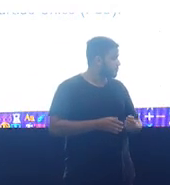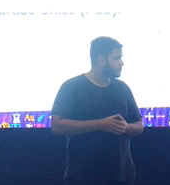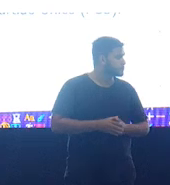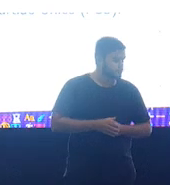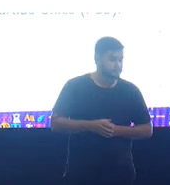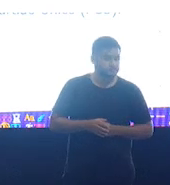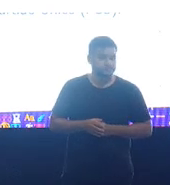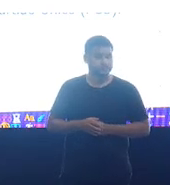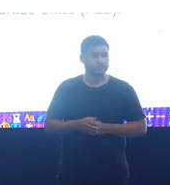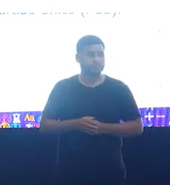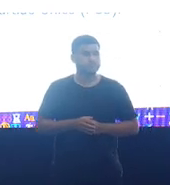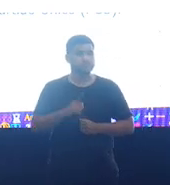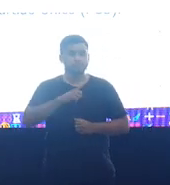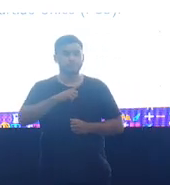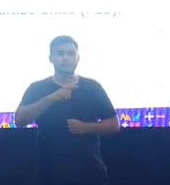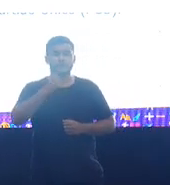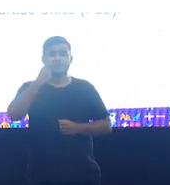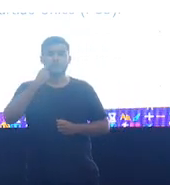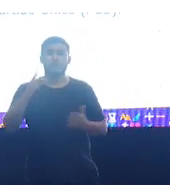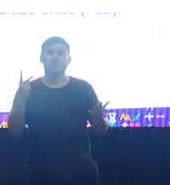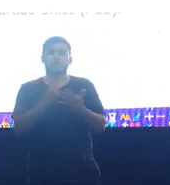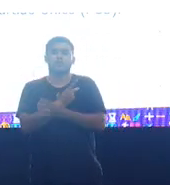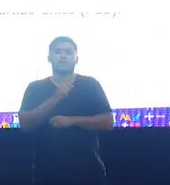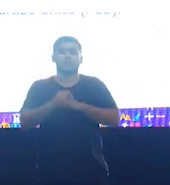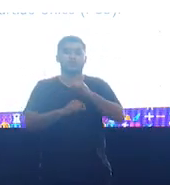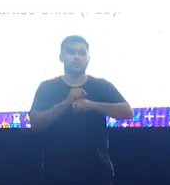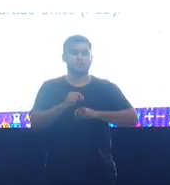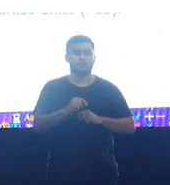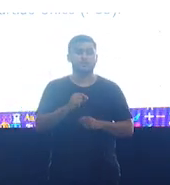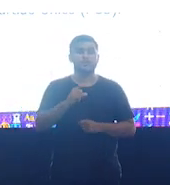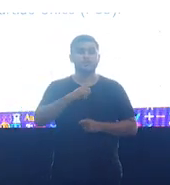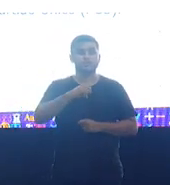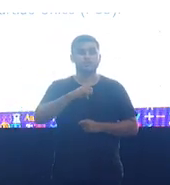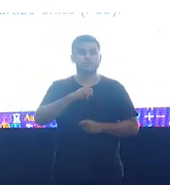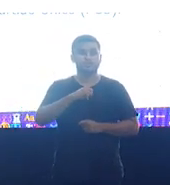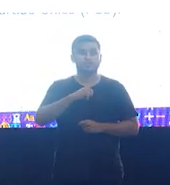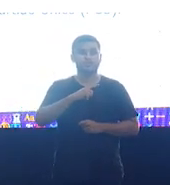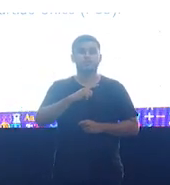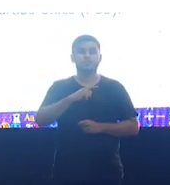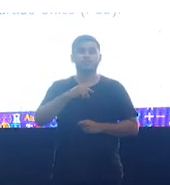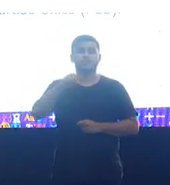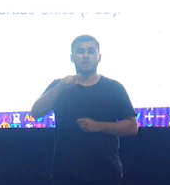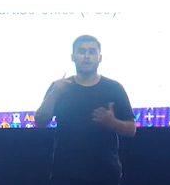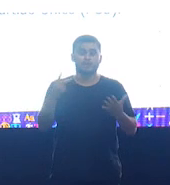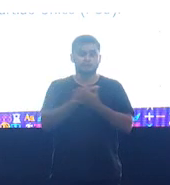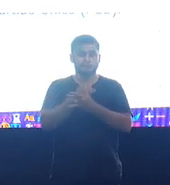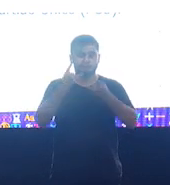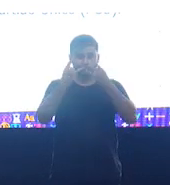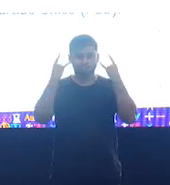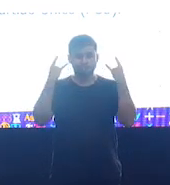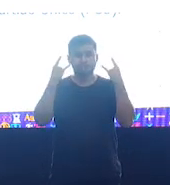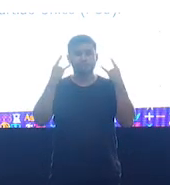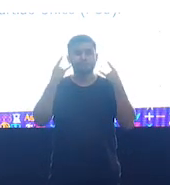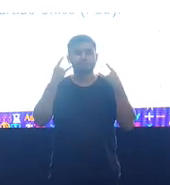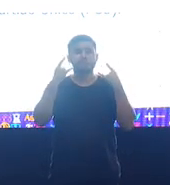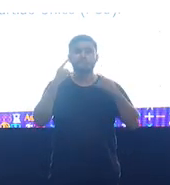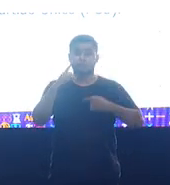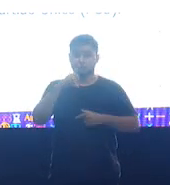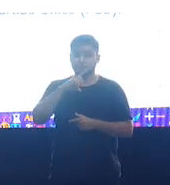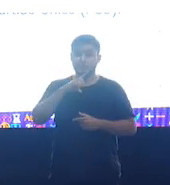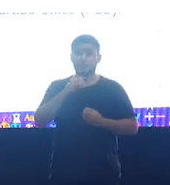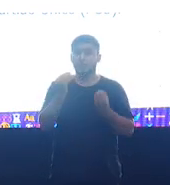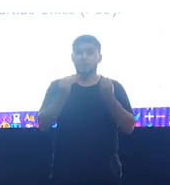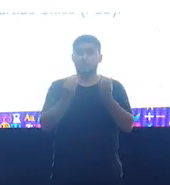Segundo Marx, o capitalismo, ele vai criar a pessoa que vai